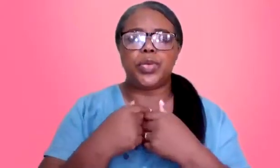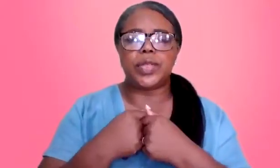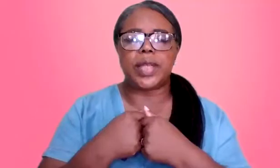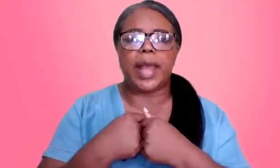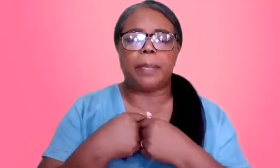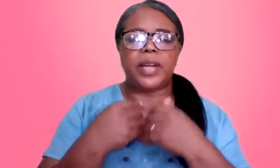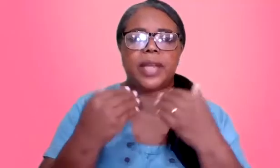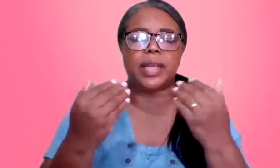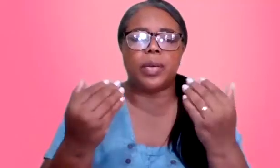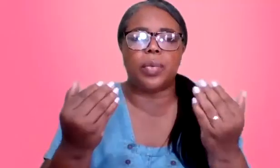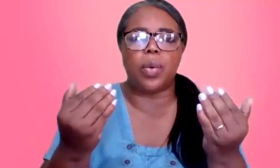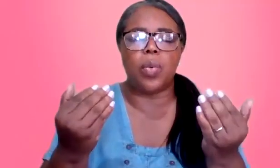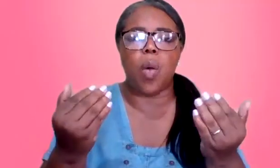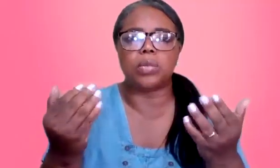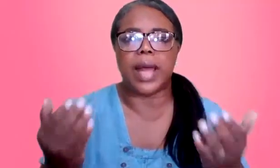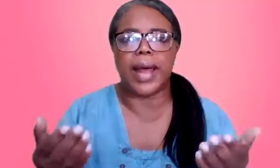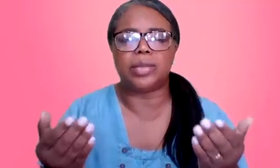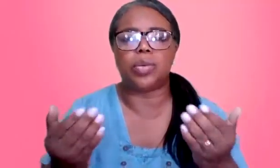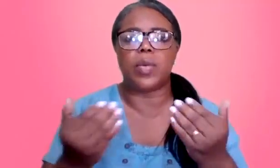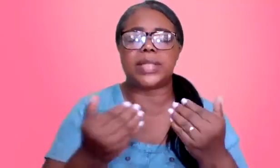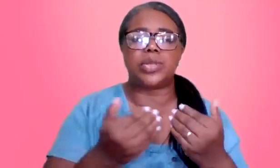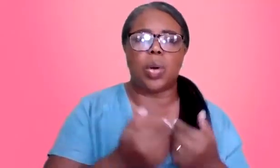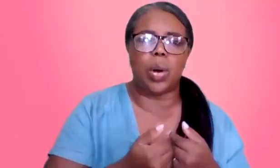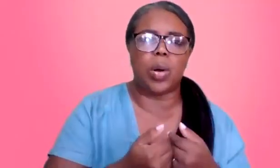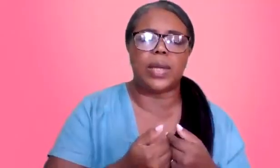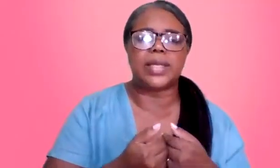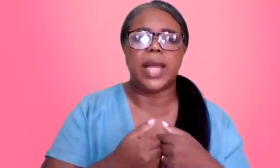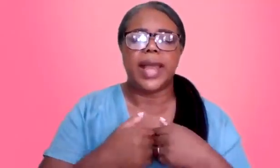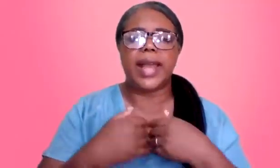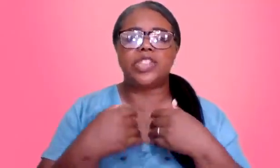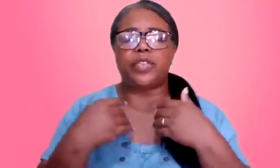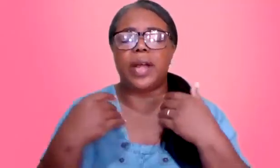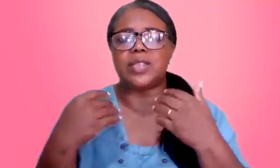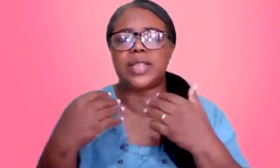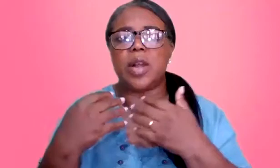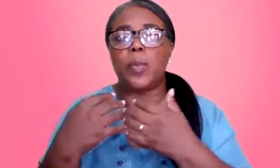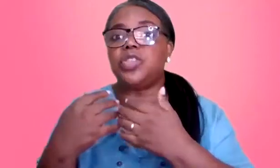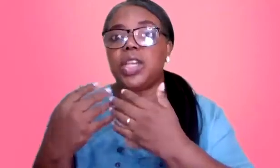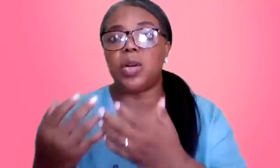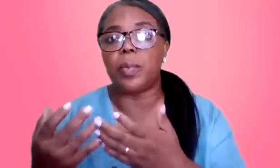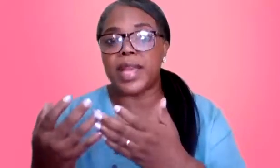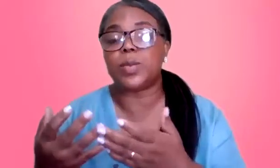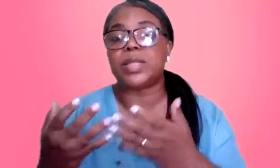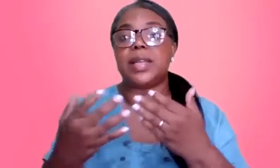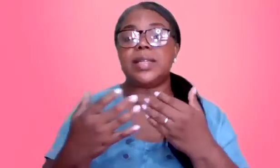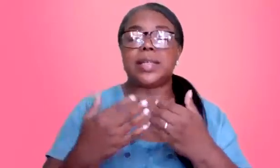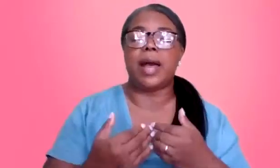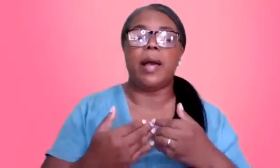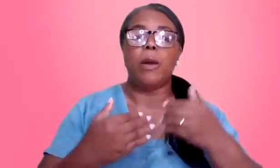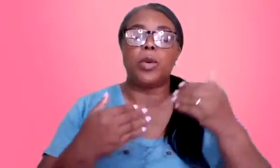Surdos perderam o contato com as escolas, eles, às vezes, não podiam mesmo sinalizar por conta